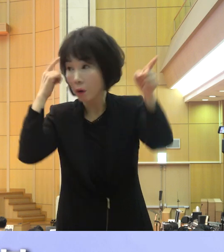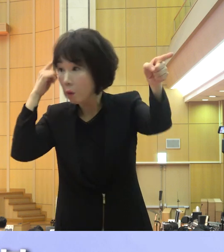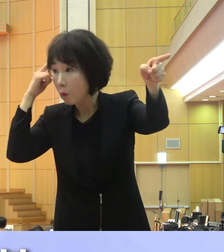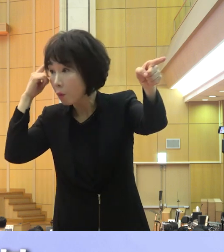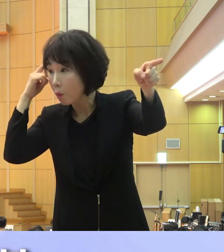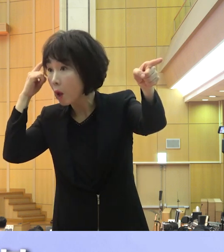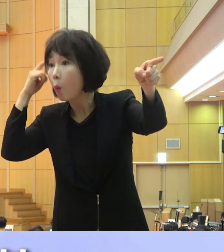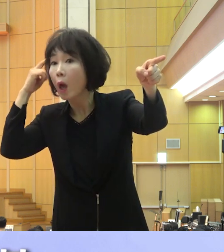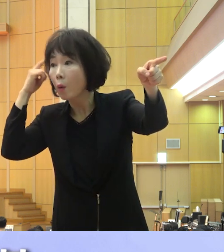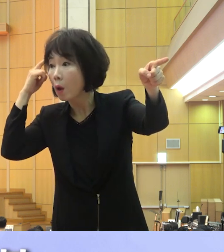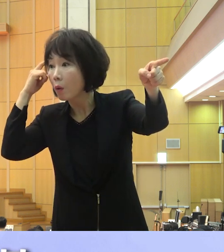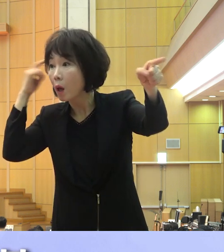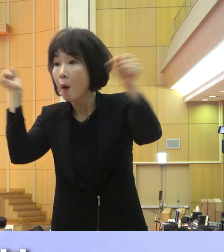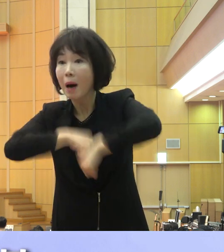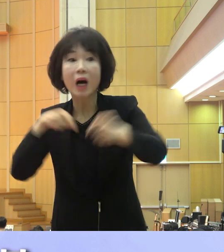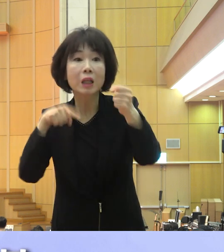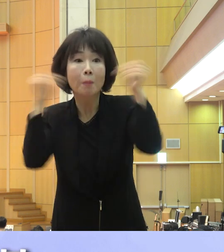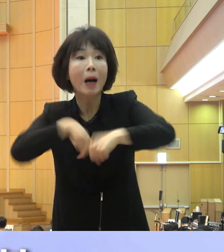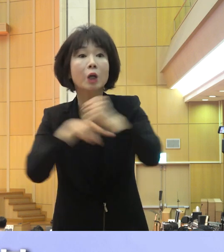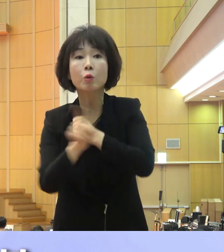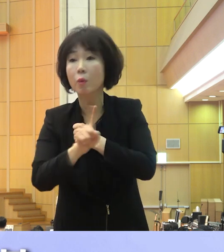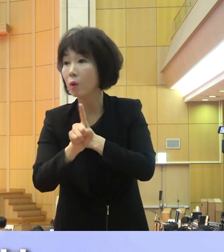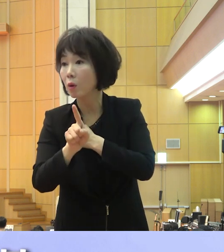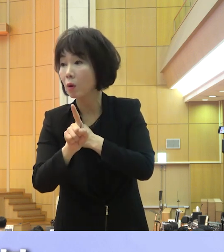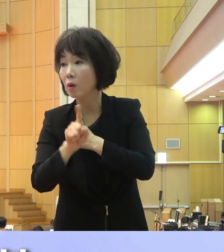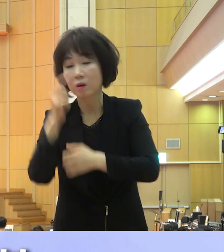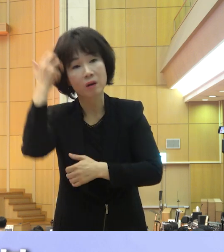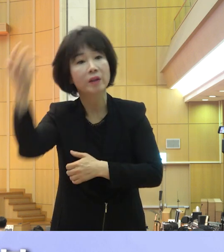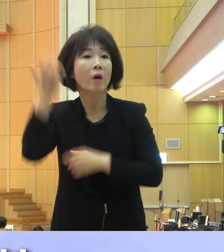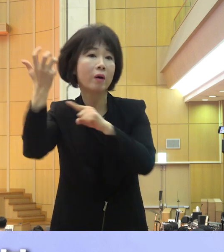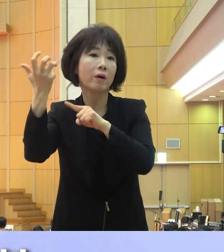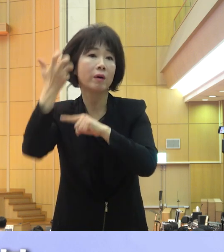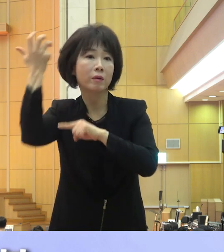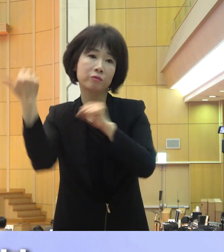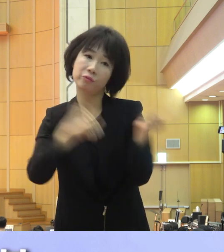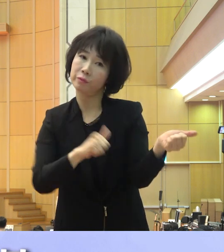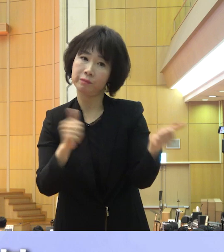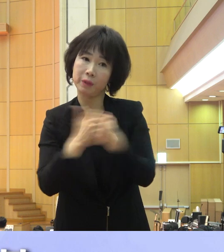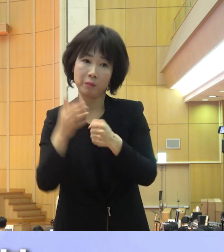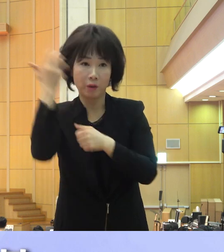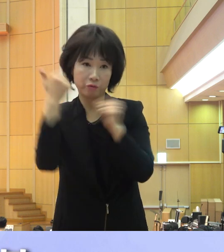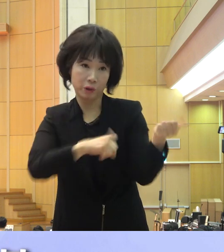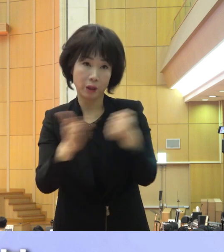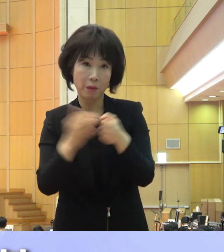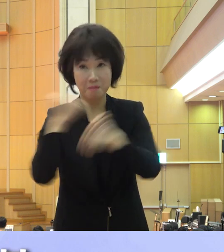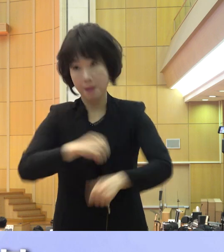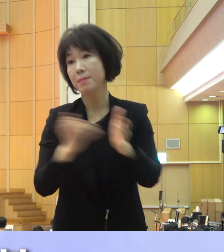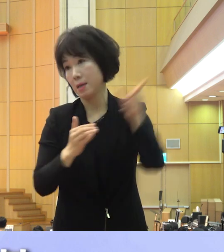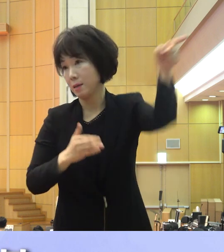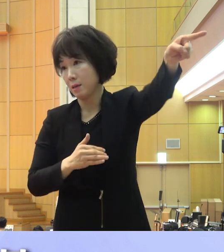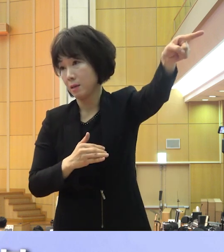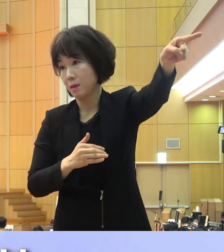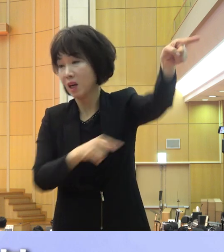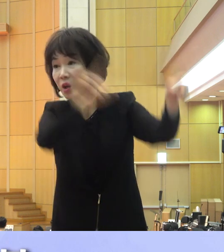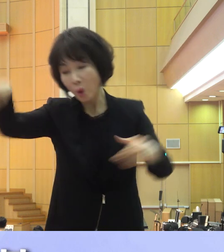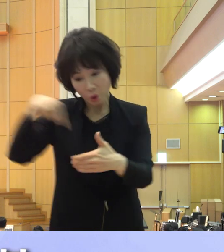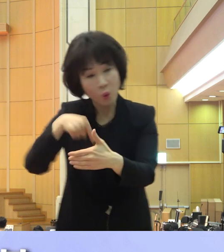영이 죽어버렸기 때문인 것입니다. 오늘 본문 말씀 보면은 영혼이, 내